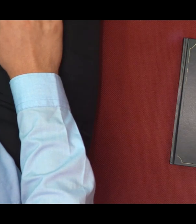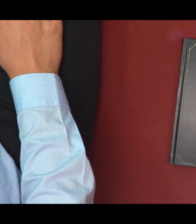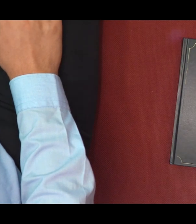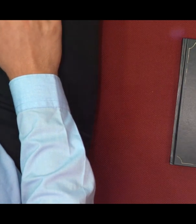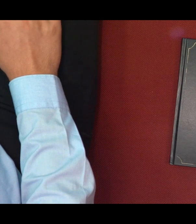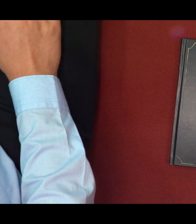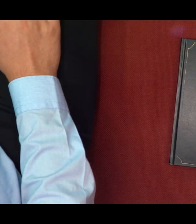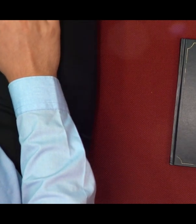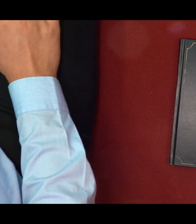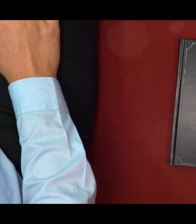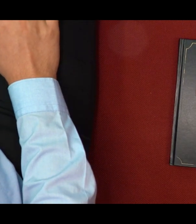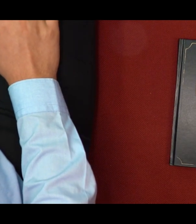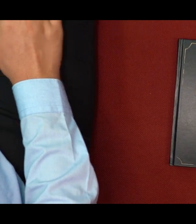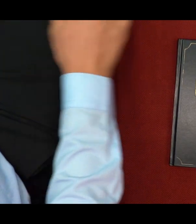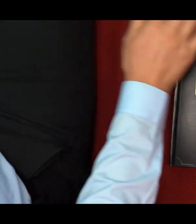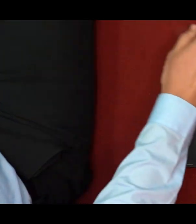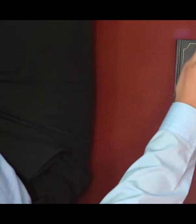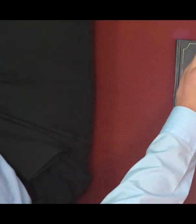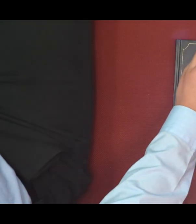I